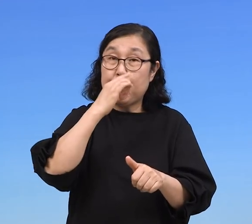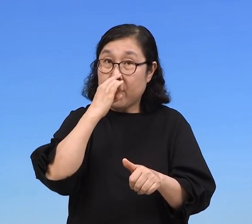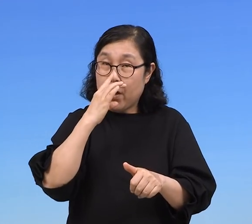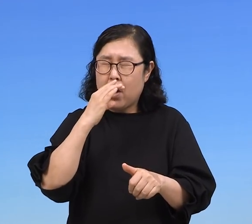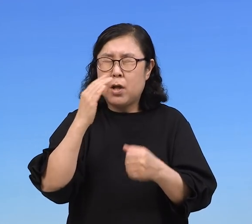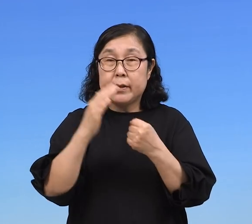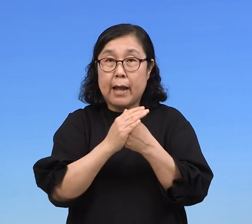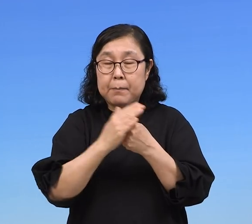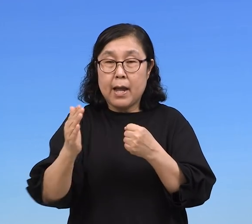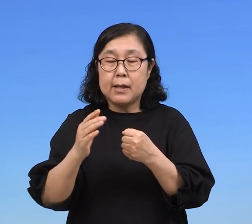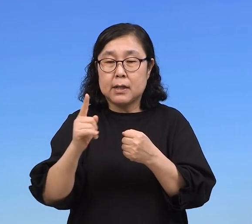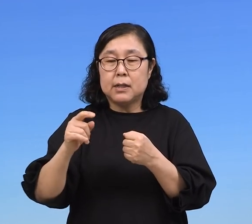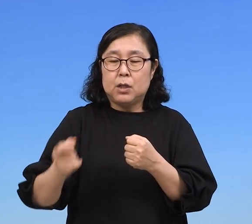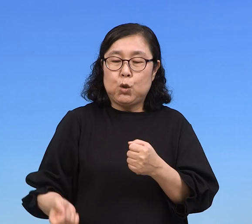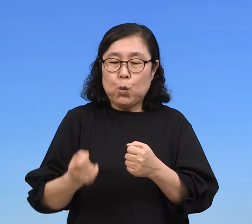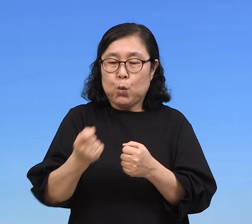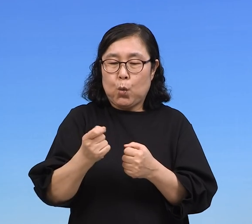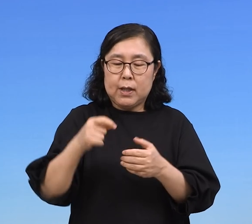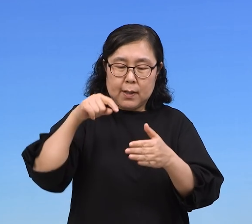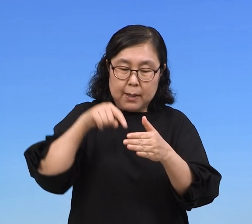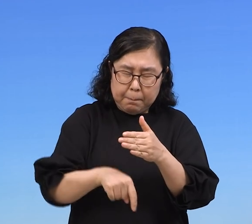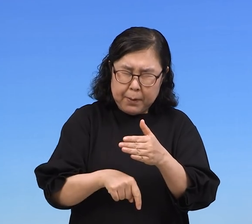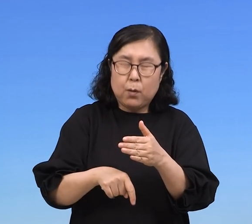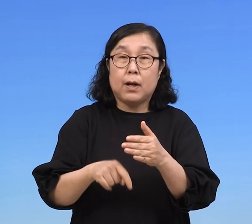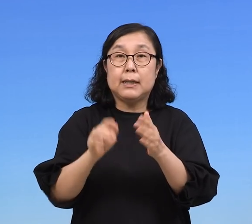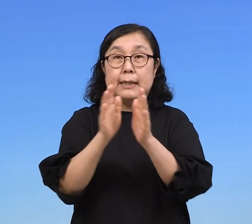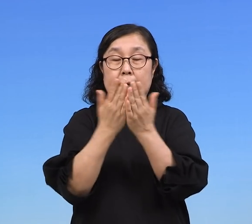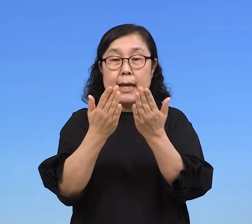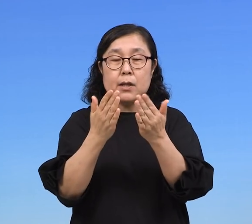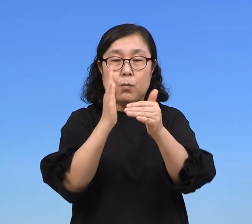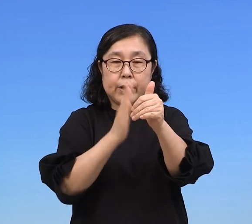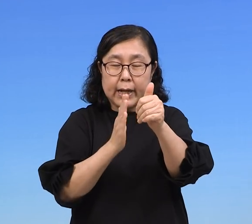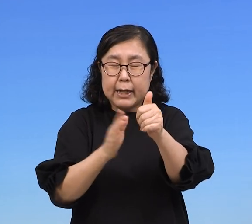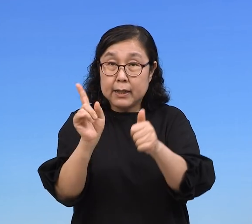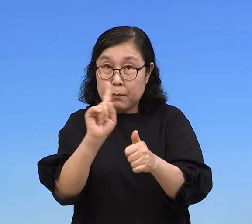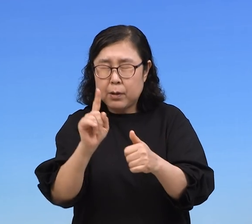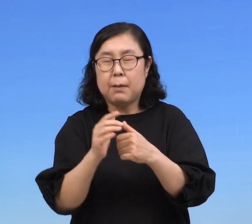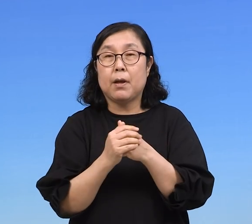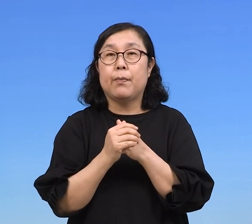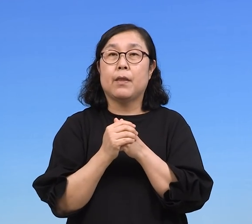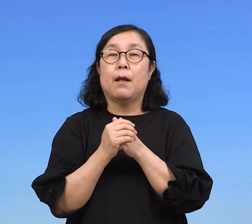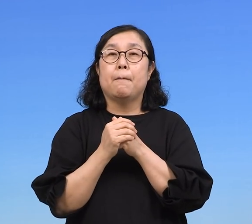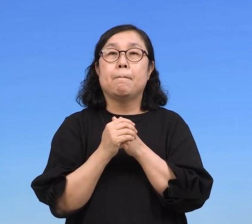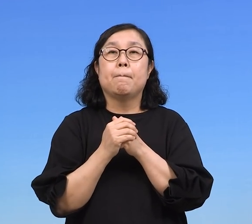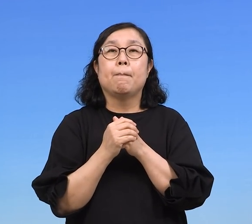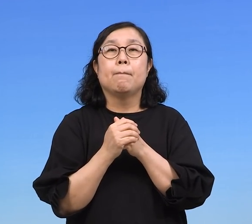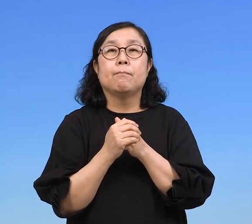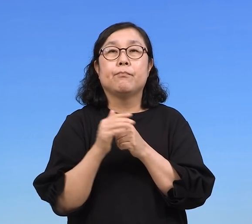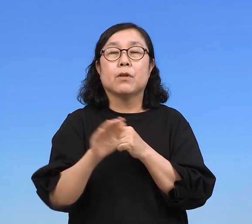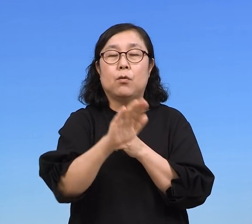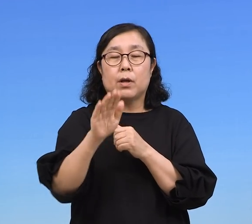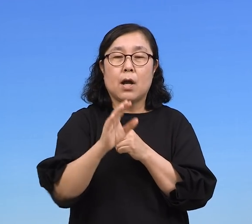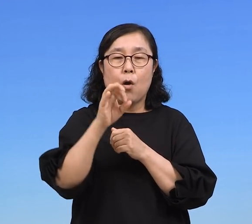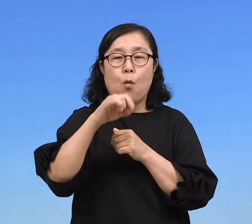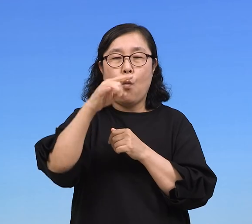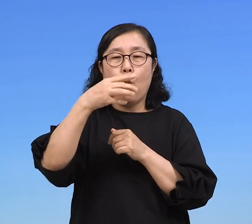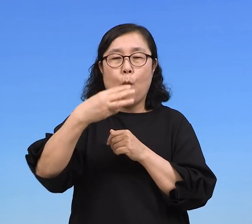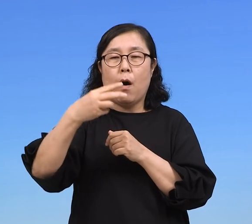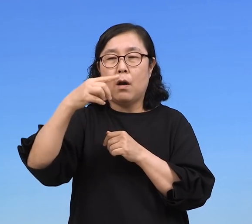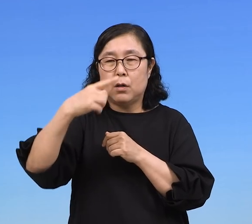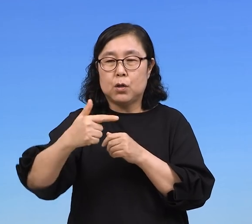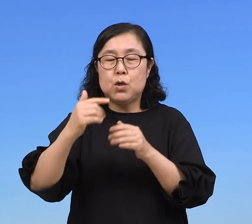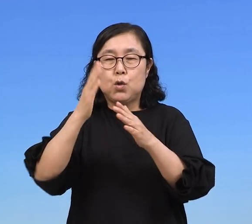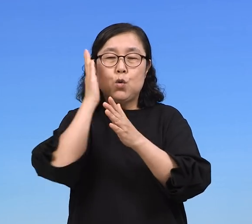그래서 이제 그 속도에서 깊이로라는 그 책에서 저자가 조언하는 게 뭐냐면은, 우리가 그